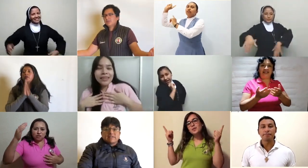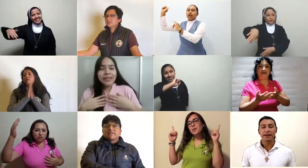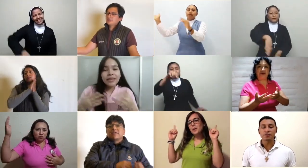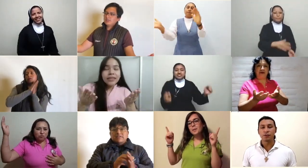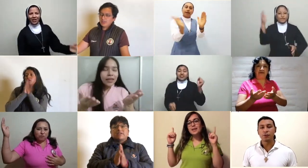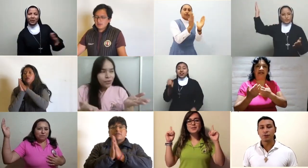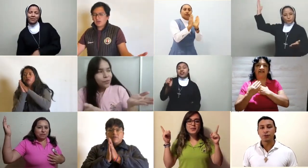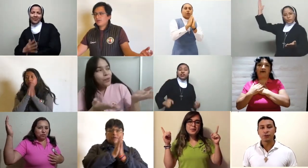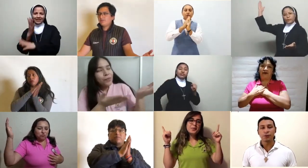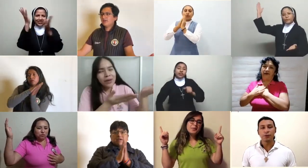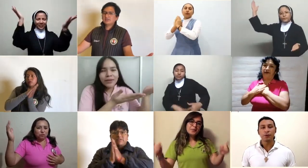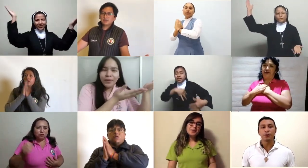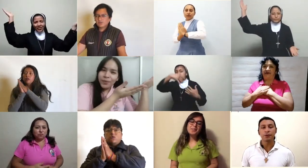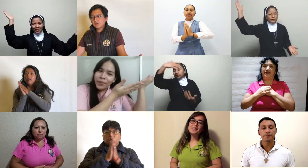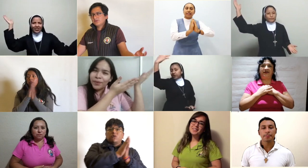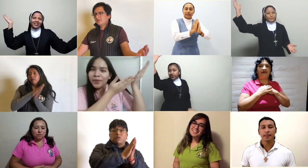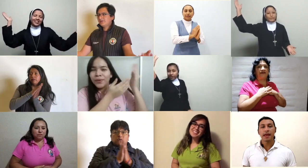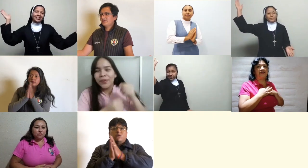siguiendo al buen pastor